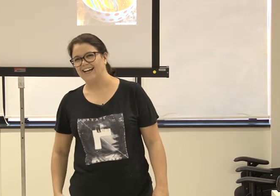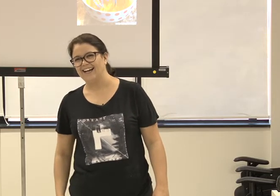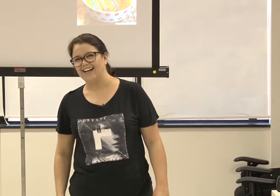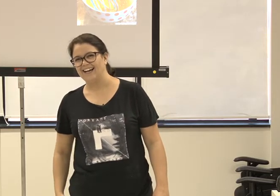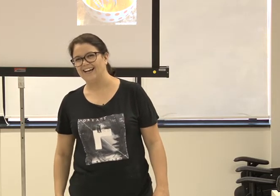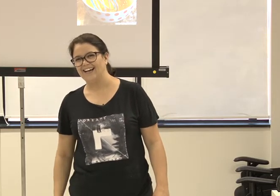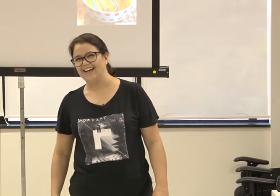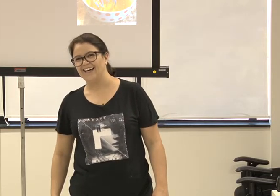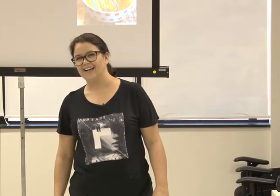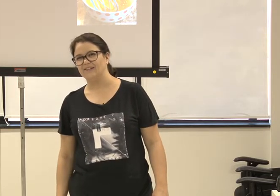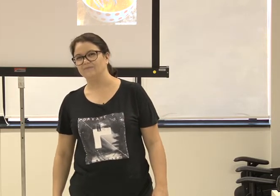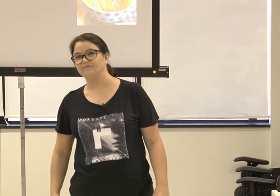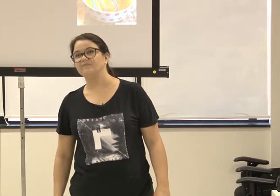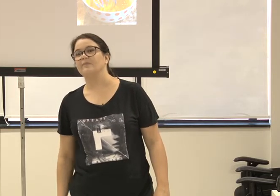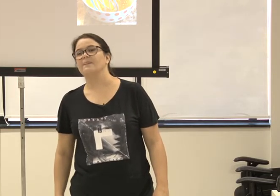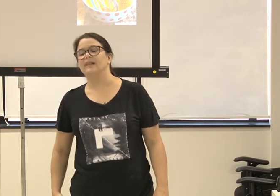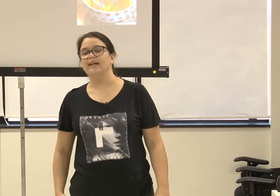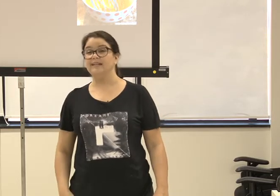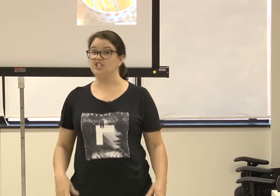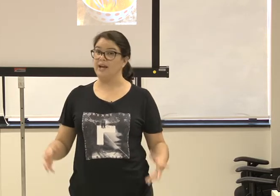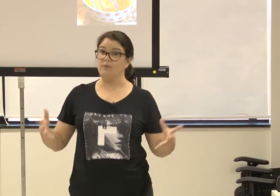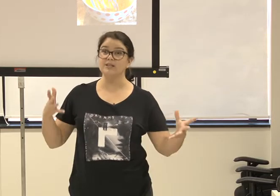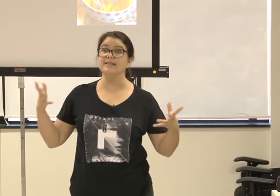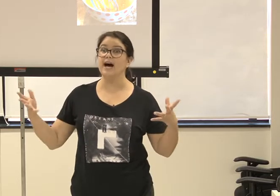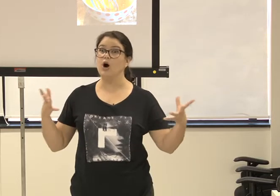foi no ônibus me segurando. E tinha emoção.